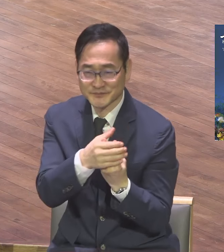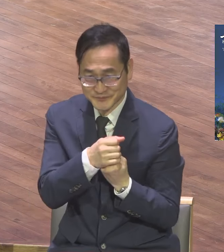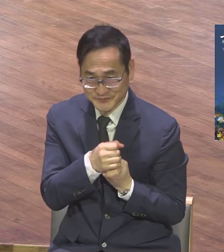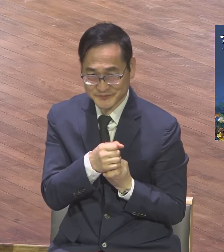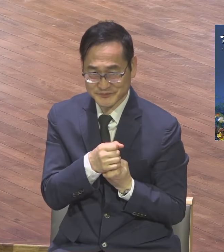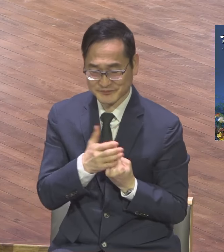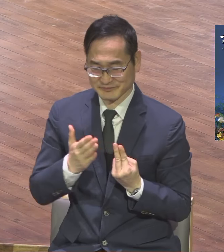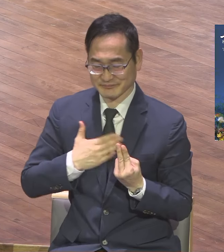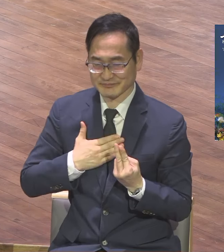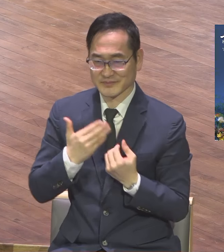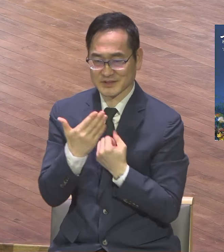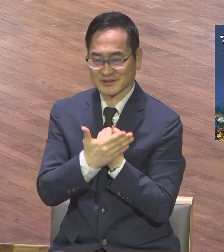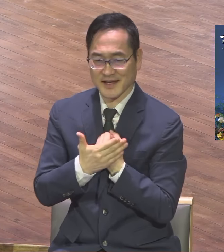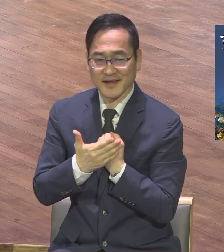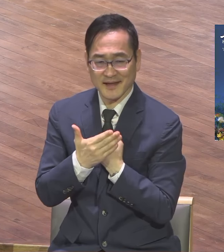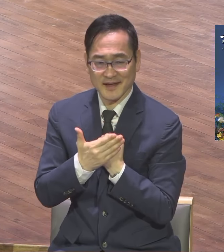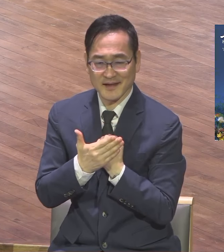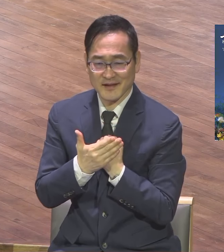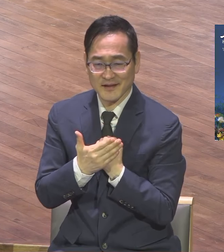피.